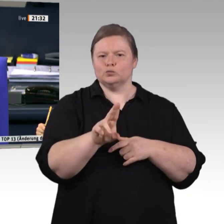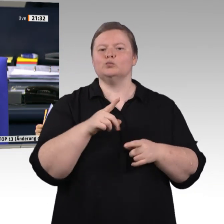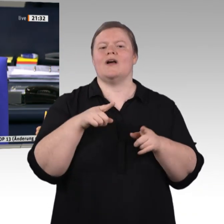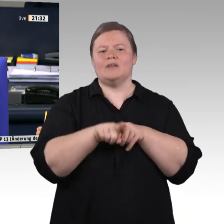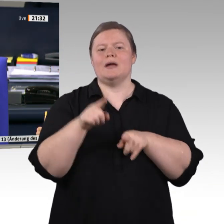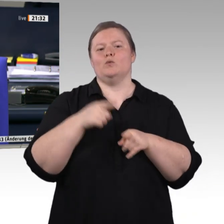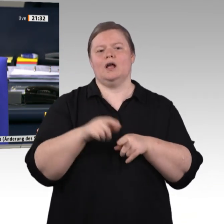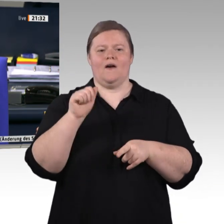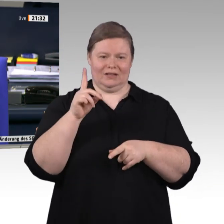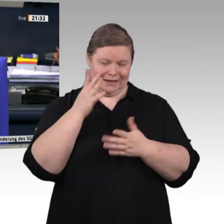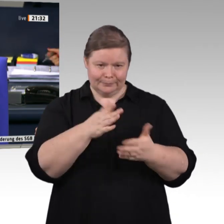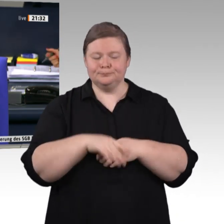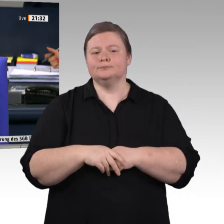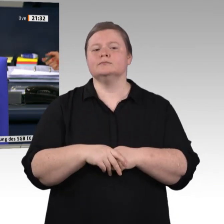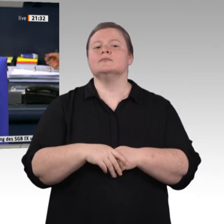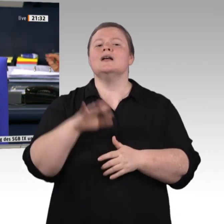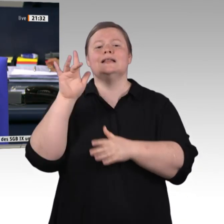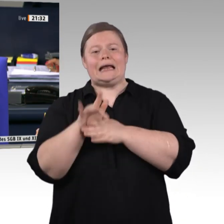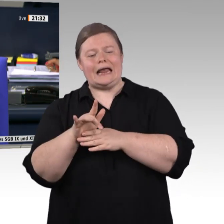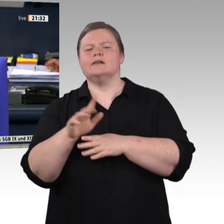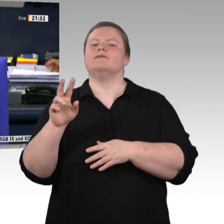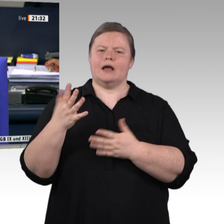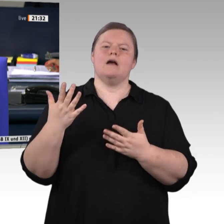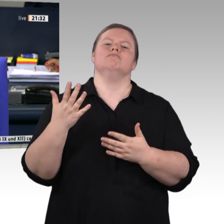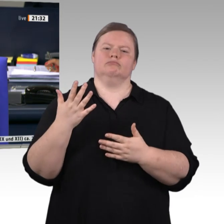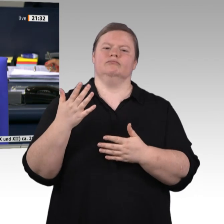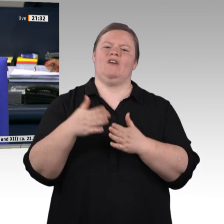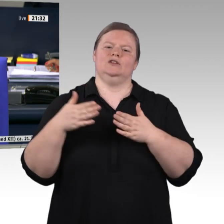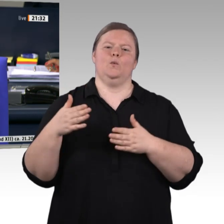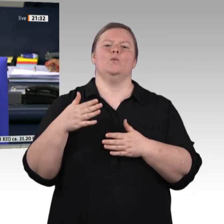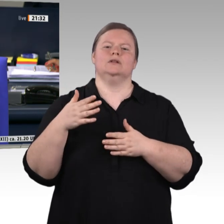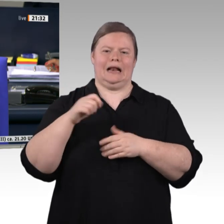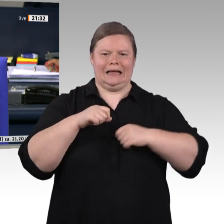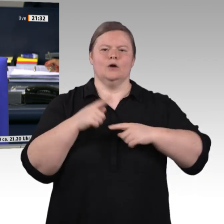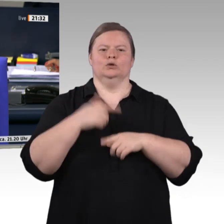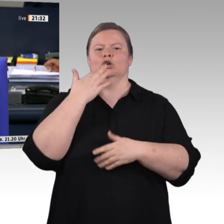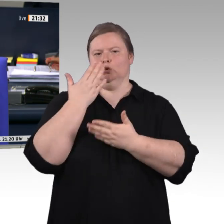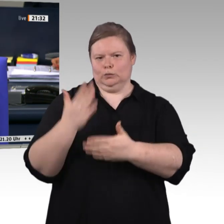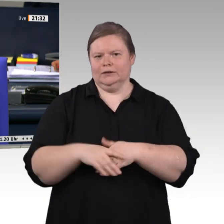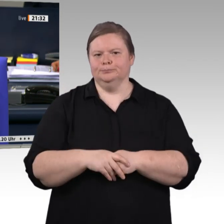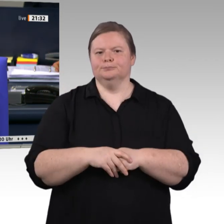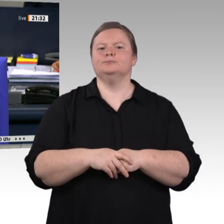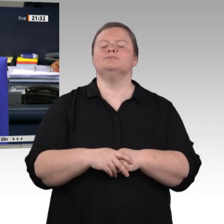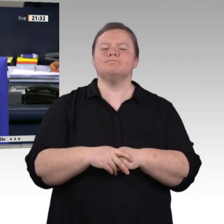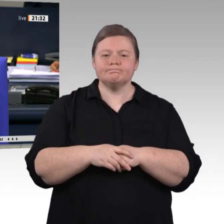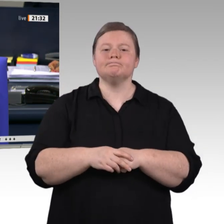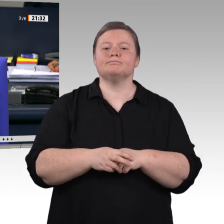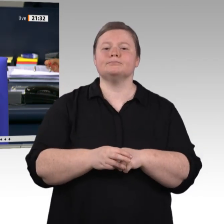unter Buchstabe D seiner Beschlussempfehlung die Ablehnung des Antrags der Fraktion Bündnis 90 Die Grünen auf